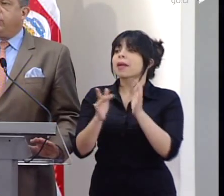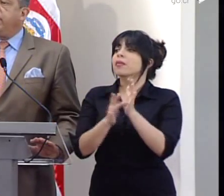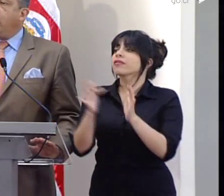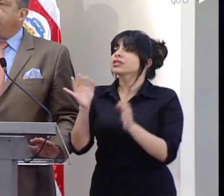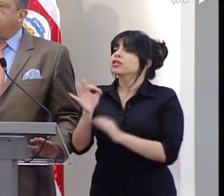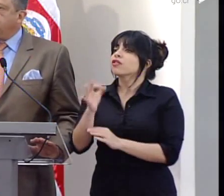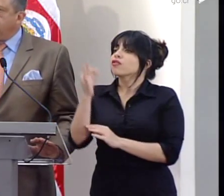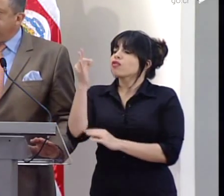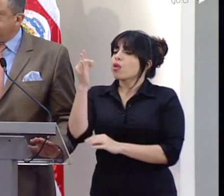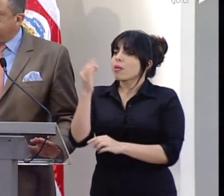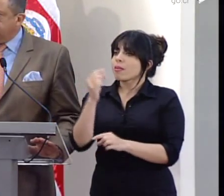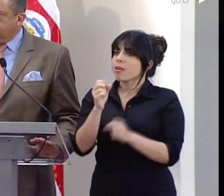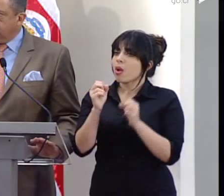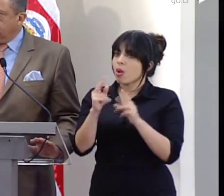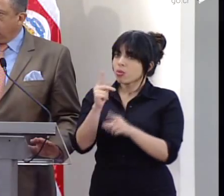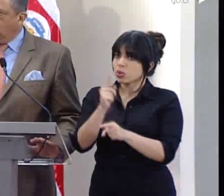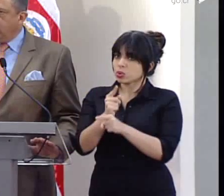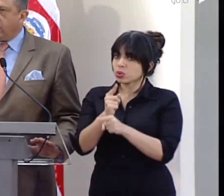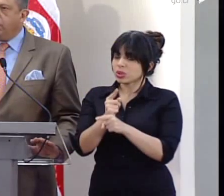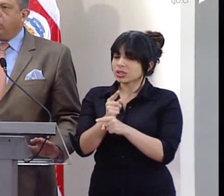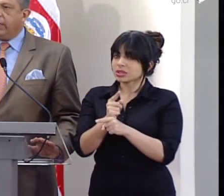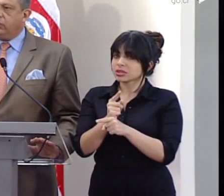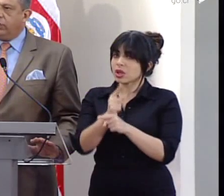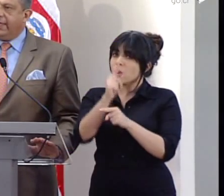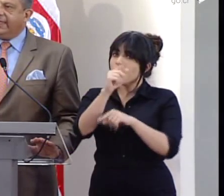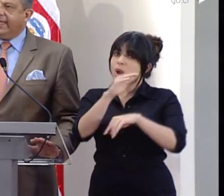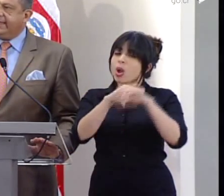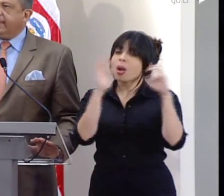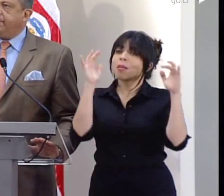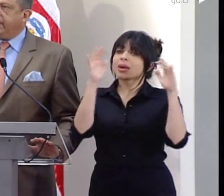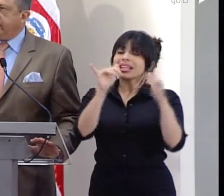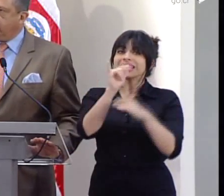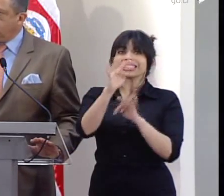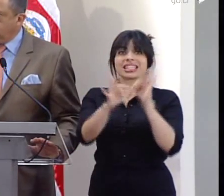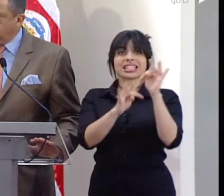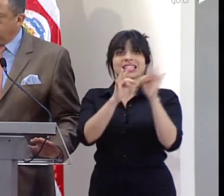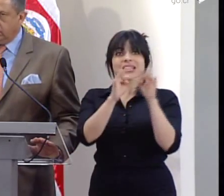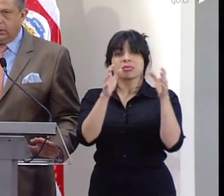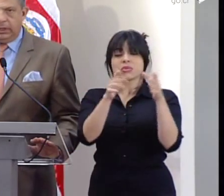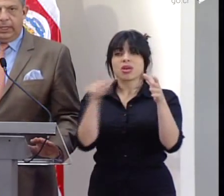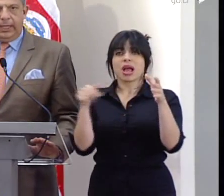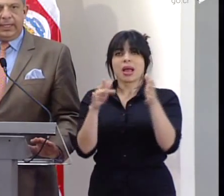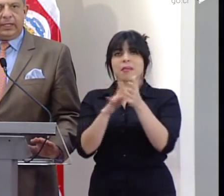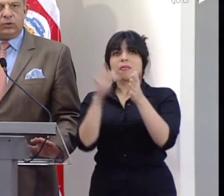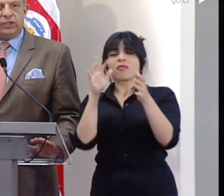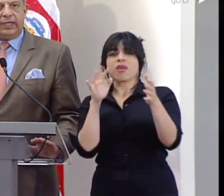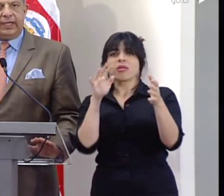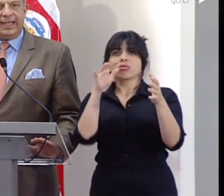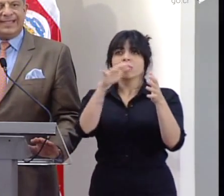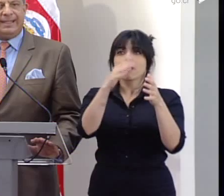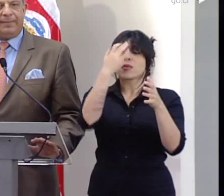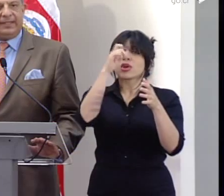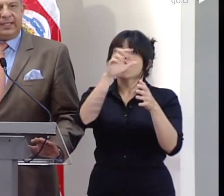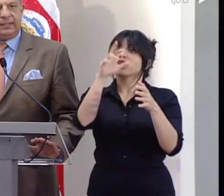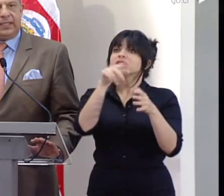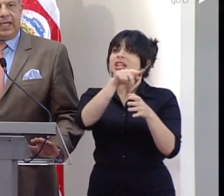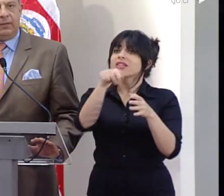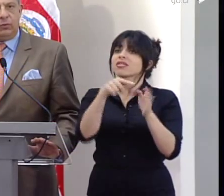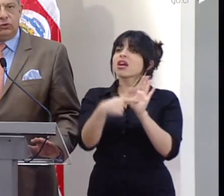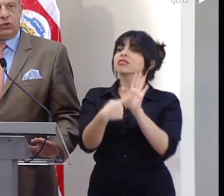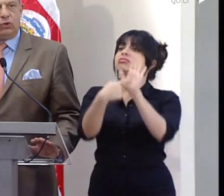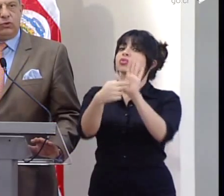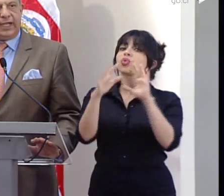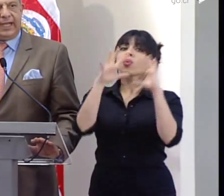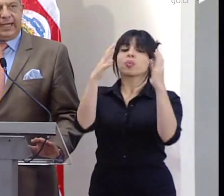Aprovechar de forma oportunista una convocatoria de esta magnitud, en la que Costa Rica se presenta